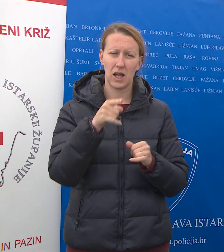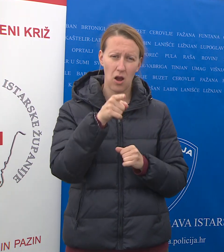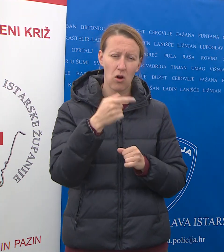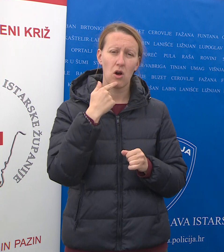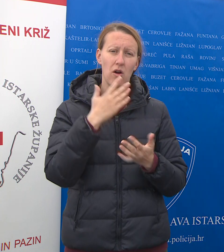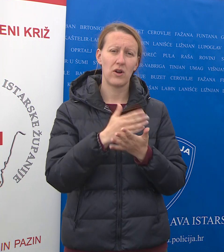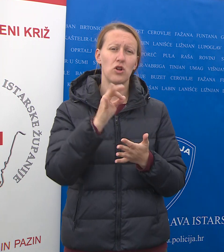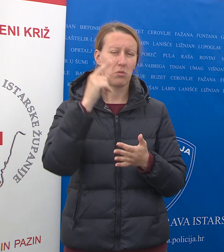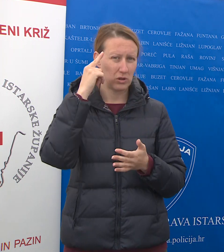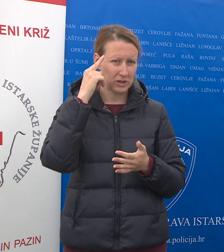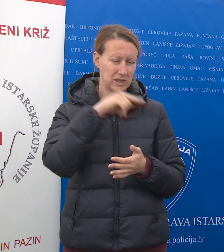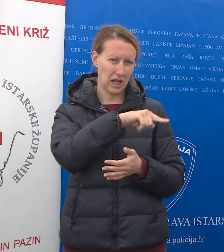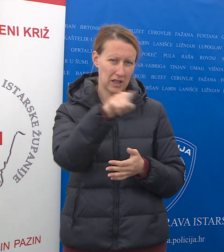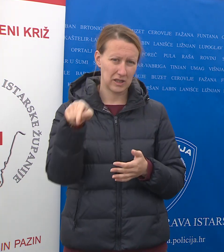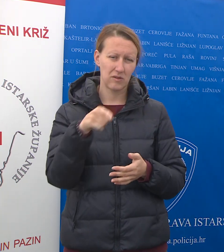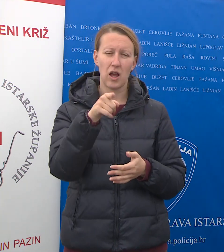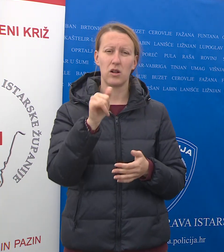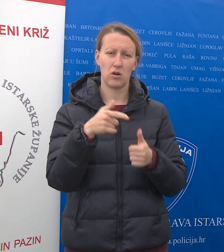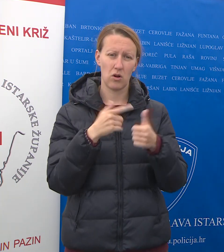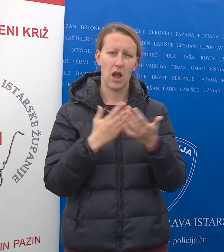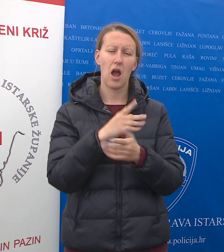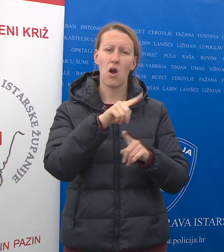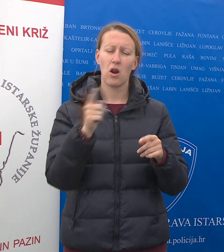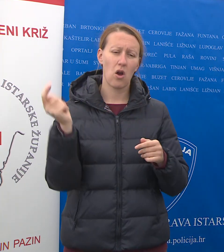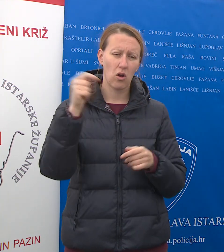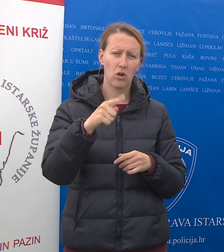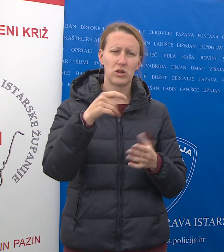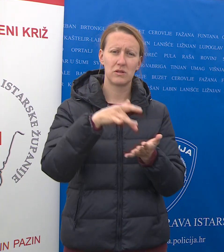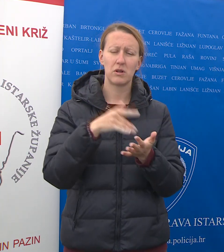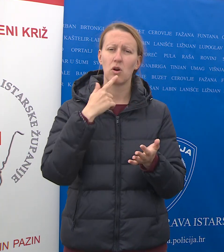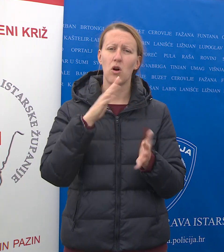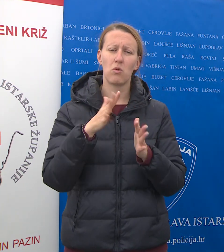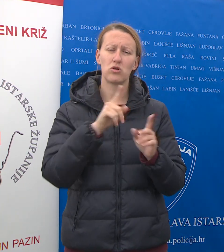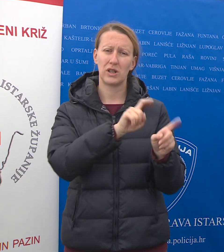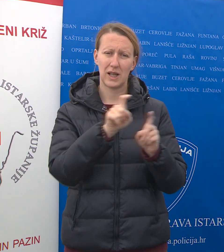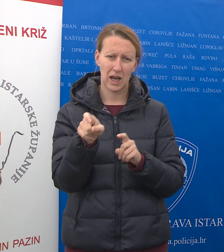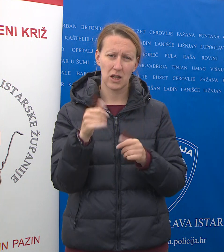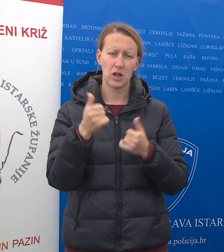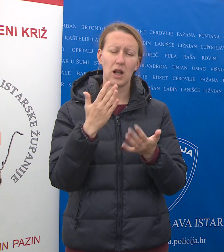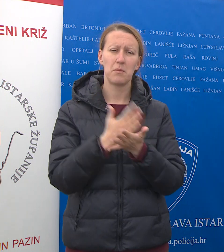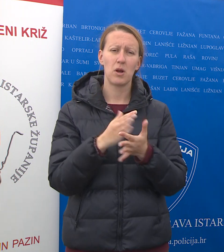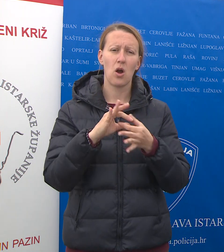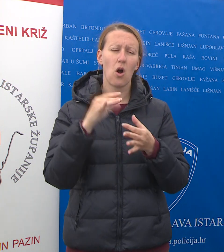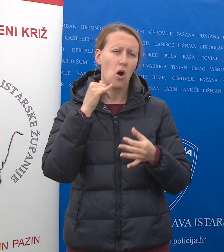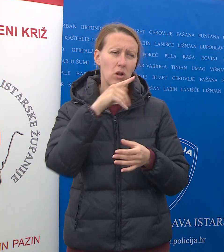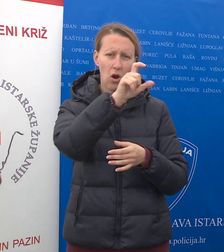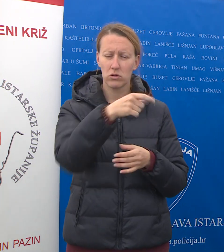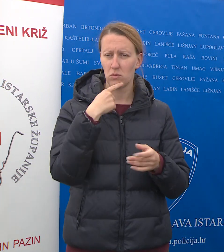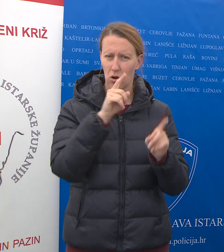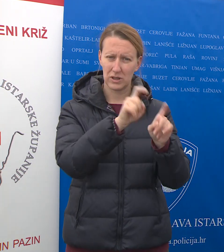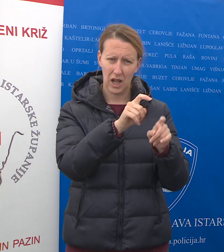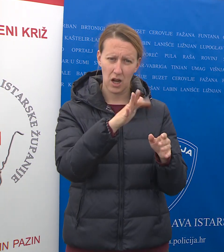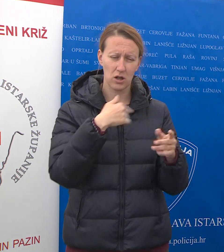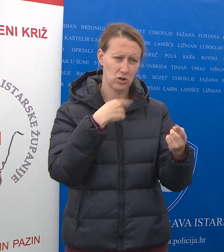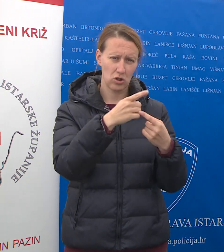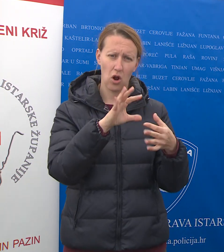one koje već dobro znate. A to je, ako neko dođe iz područja koje je možda zaraženo ili je bio u kontaktu sa osobom koja je